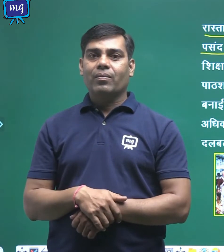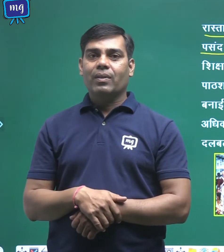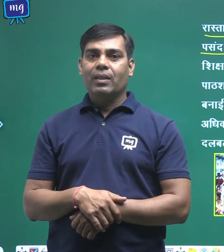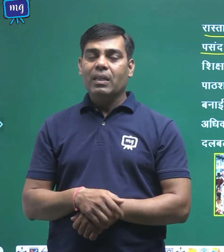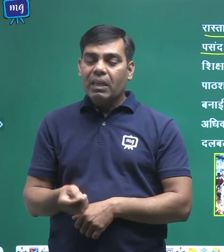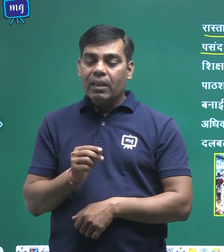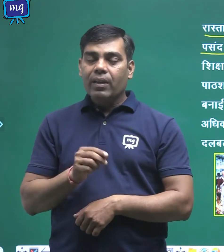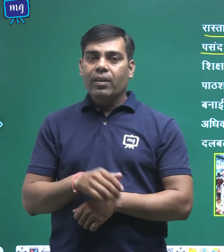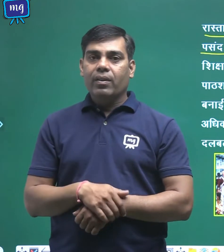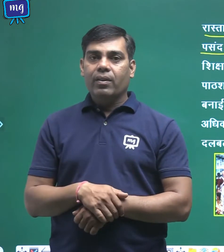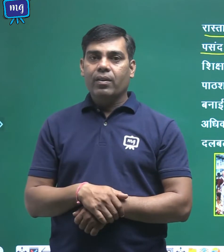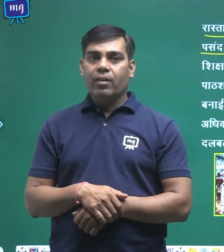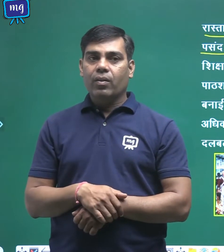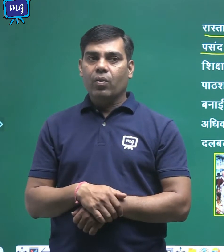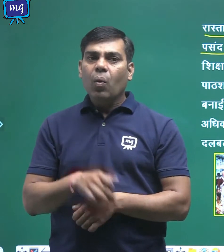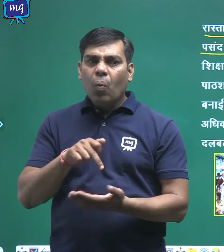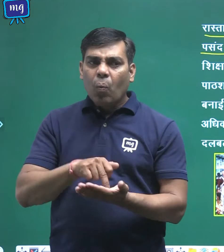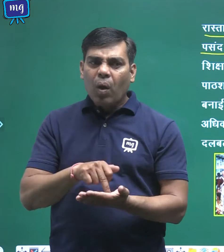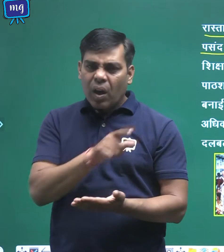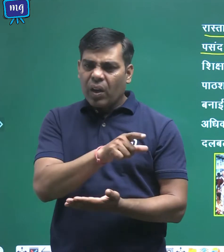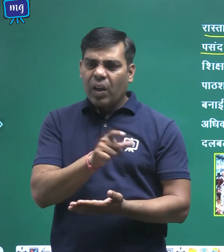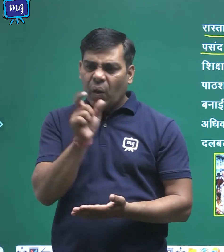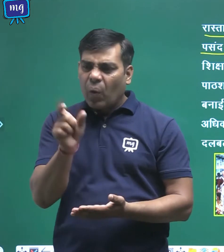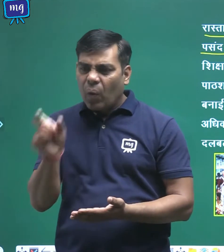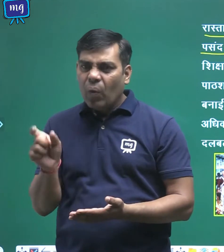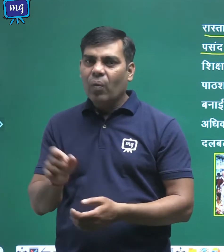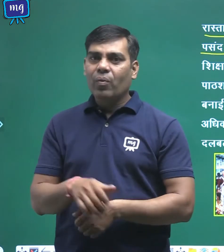कि वहाँ के लोग